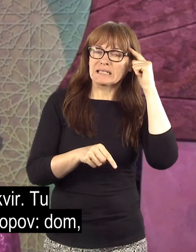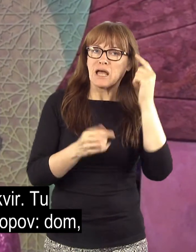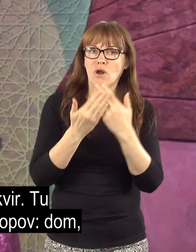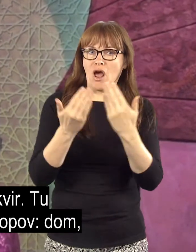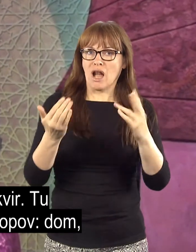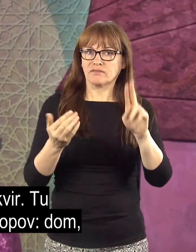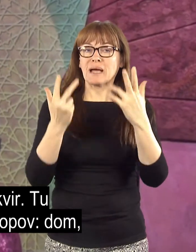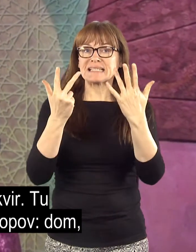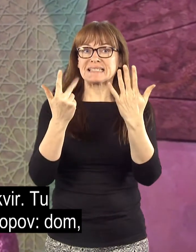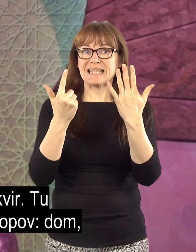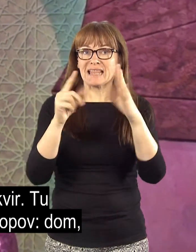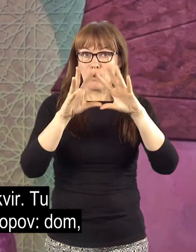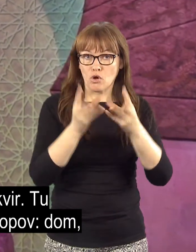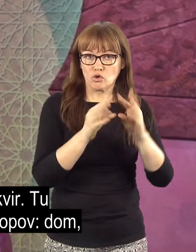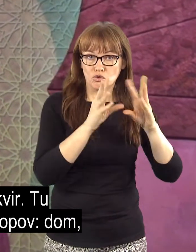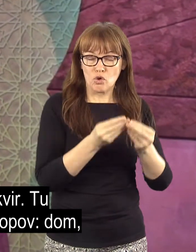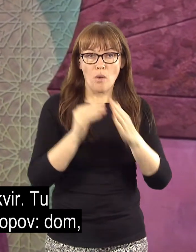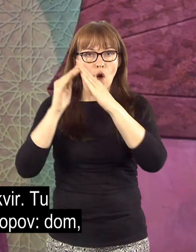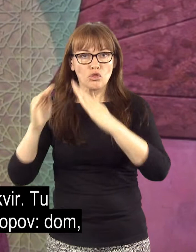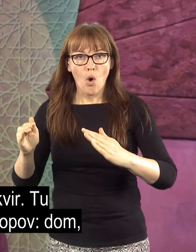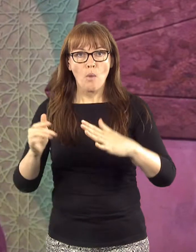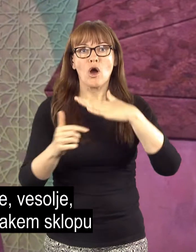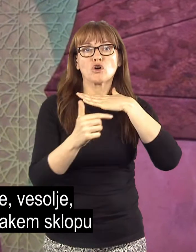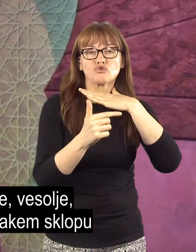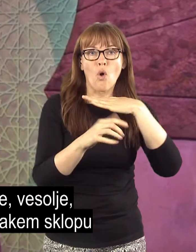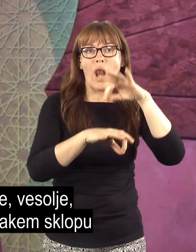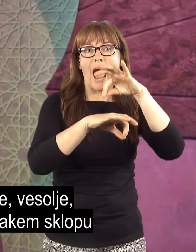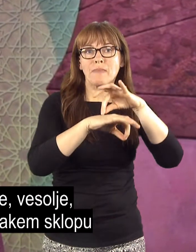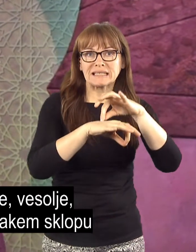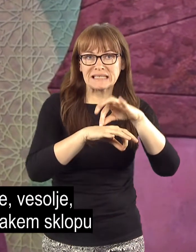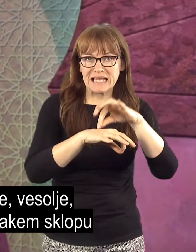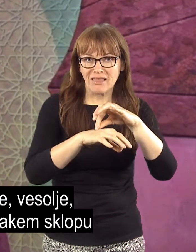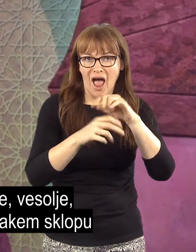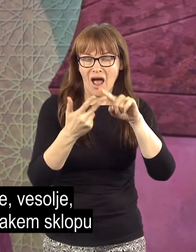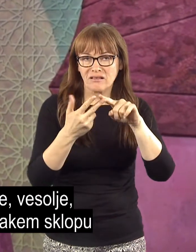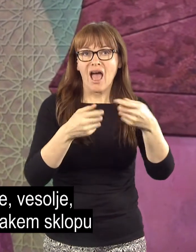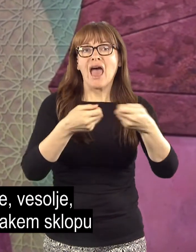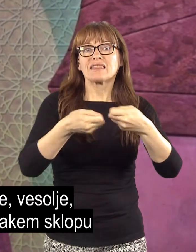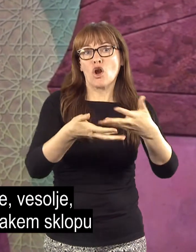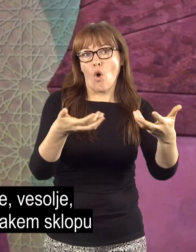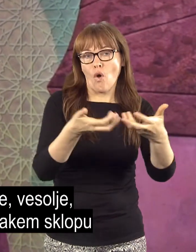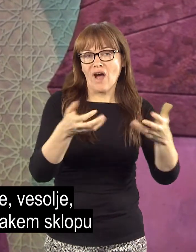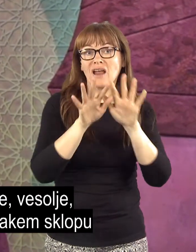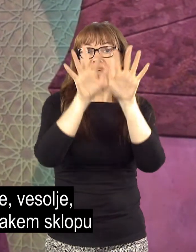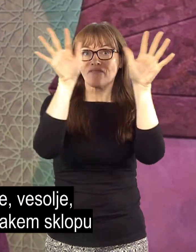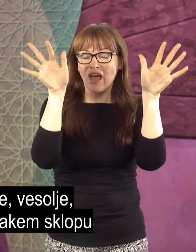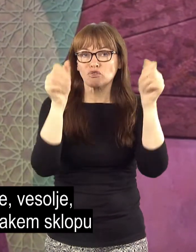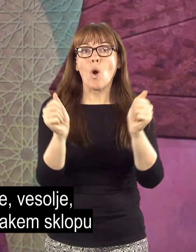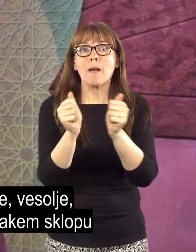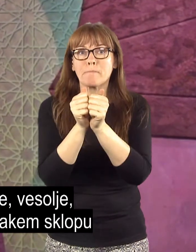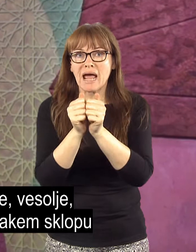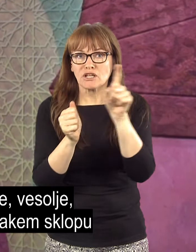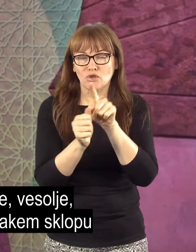predstavljamo, razstava ima 7 sklopov, dom, šola, medicina, trgovanje,